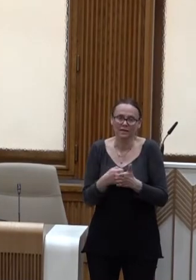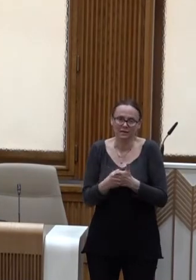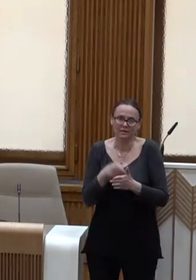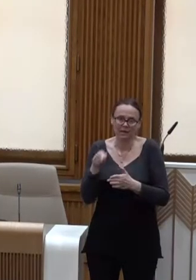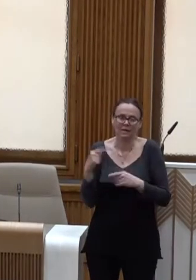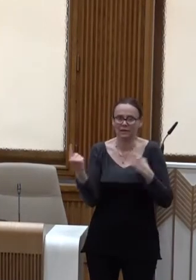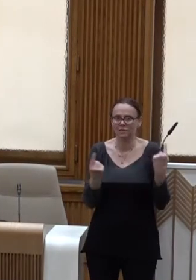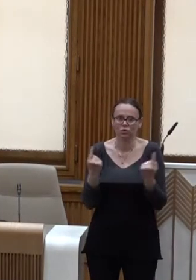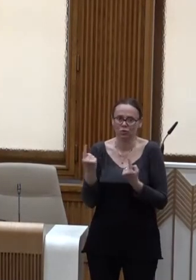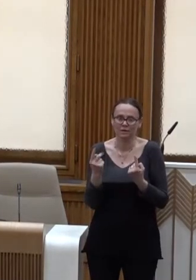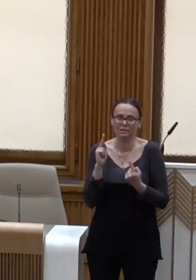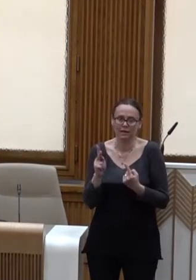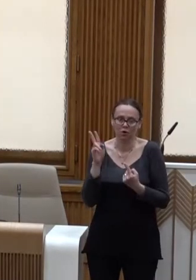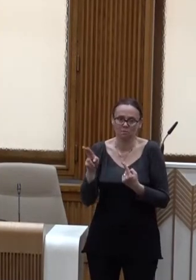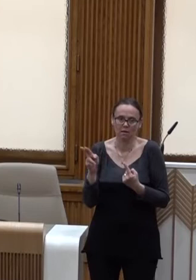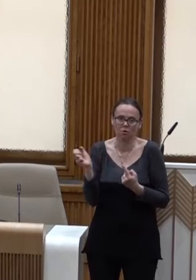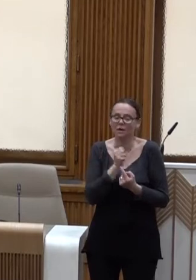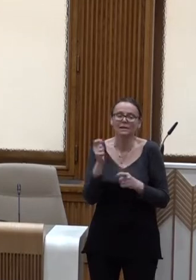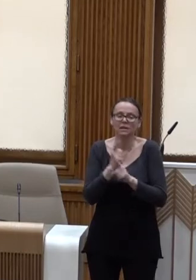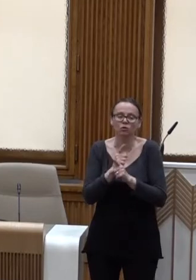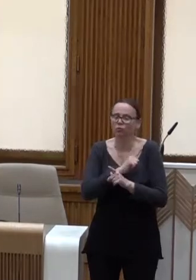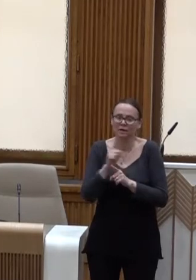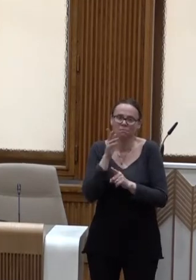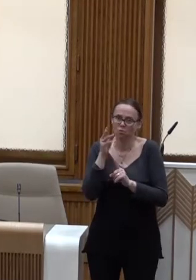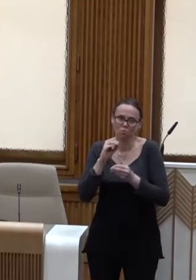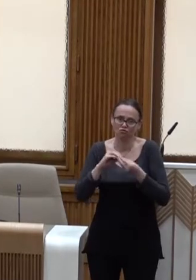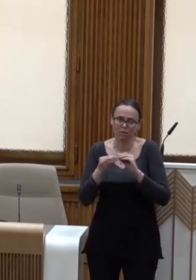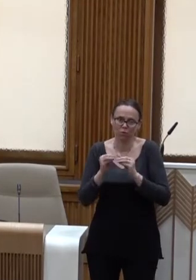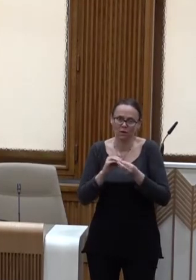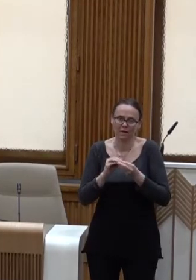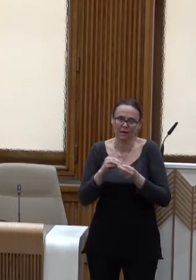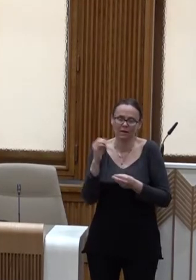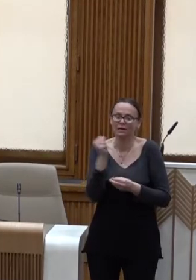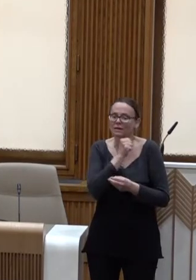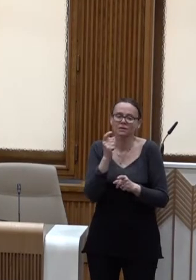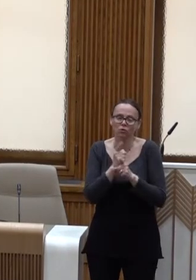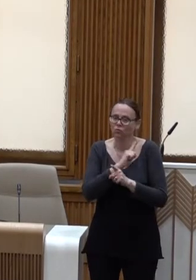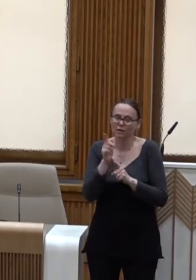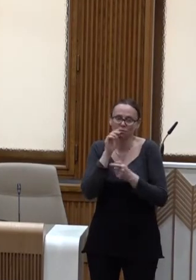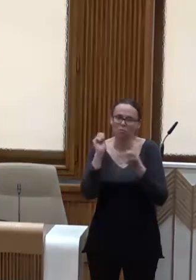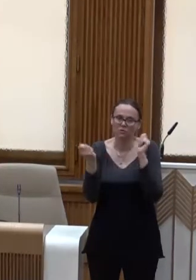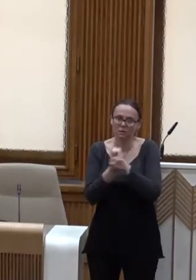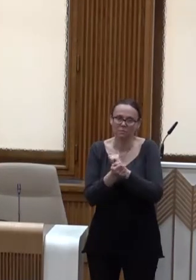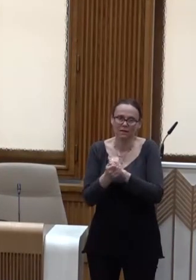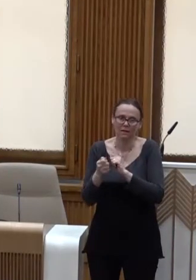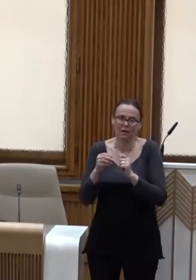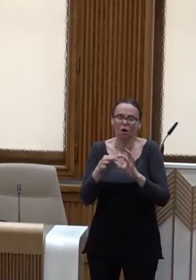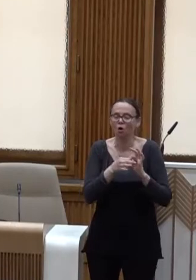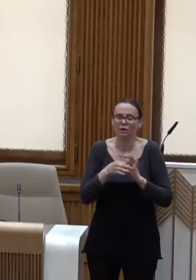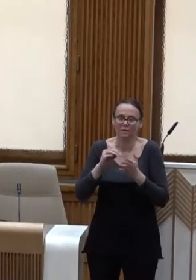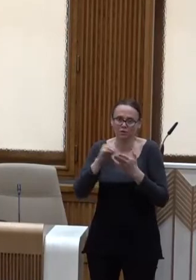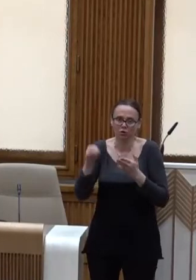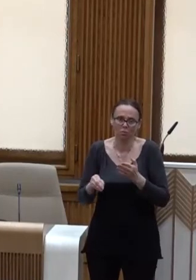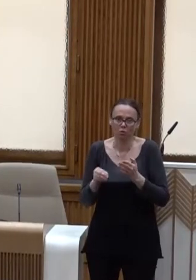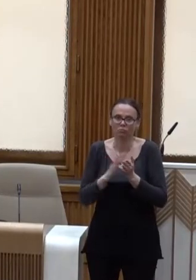te situacije, ki jo imamo in zaradi tega tudi ne bomo špekulirali. Zaradi tega tudi ne bomo spreminjali koalicijske pogodbe. Koalicijska